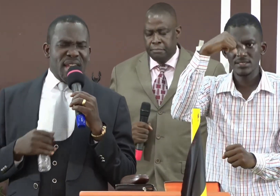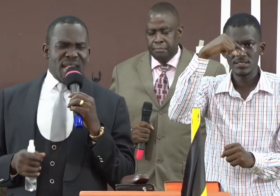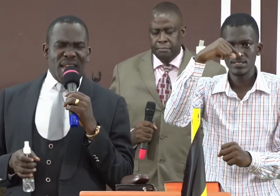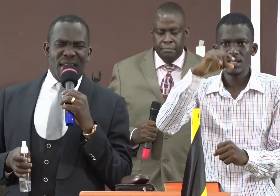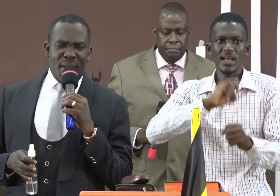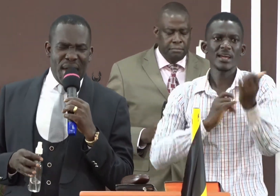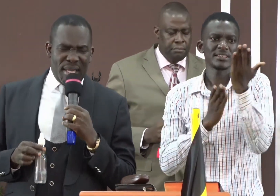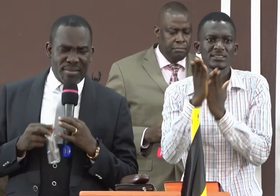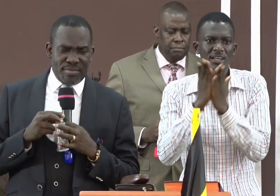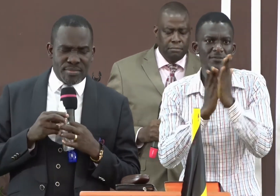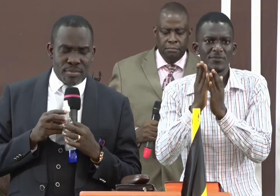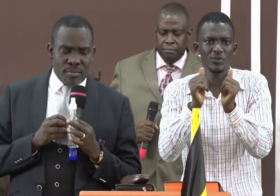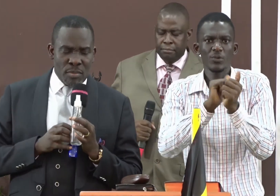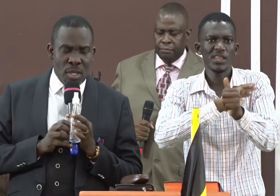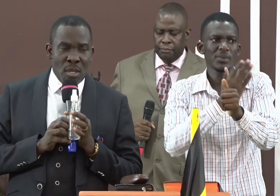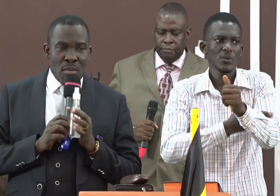Nkuweereze nga nkyayina amaanyi.